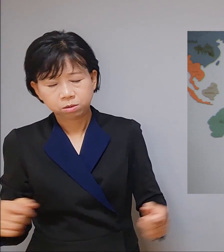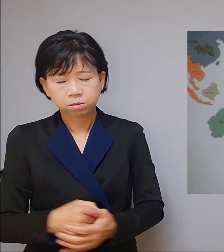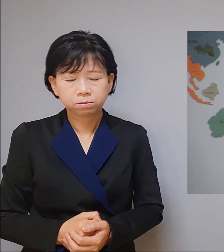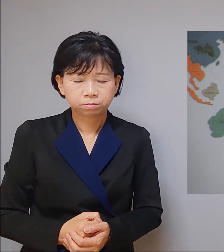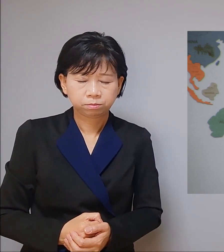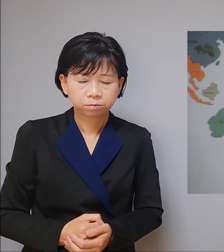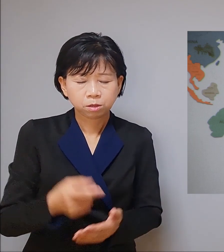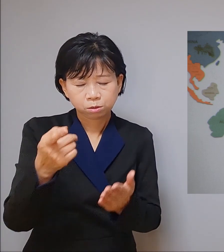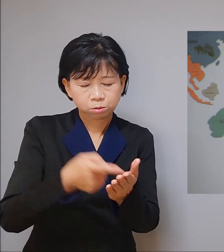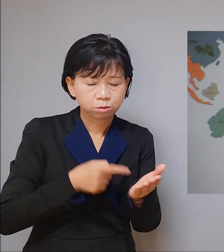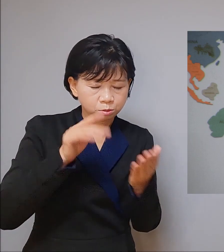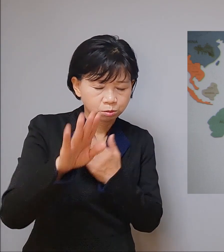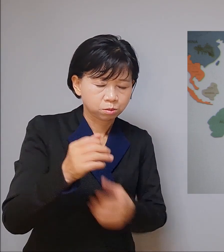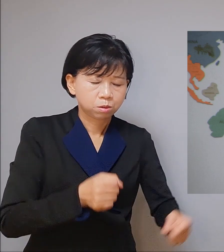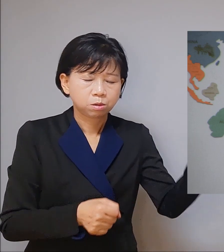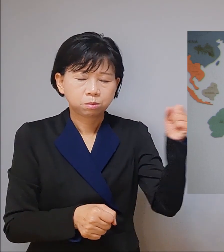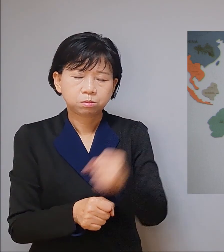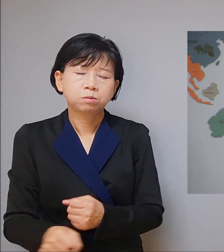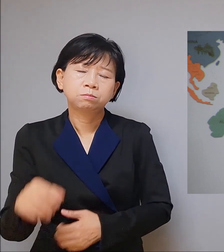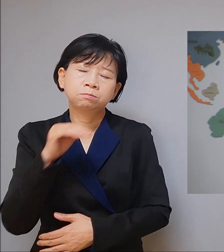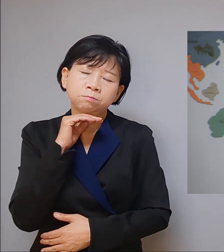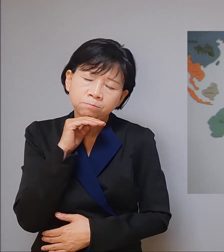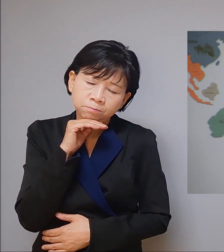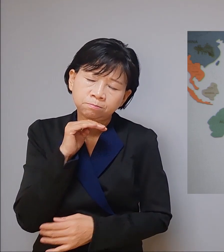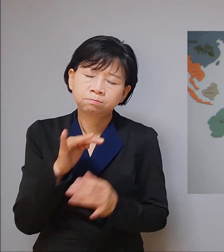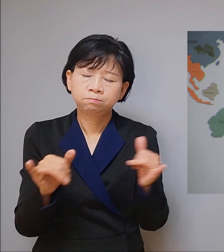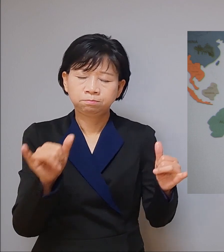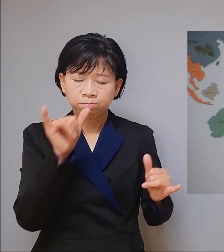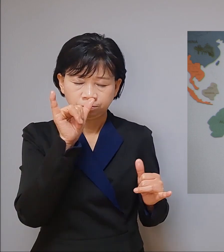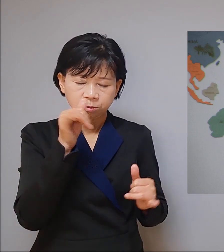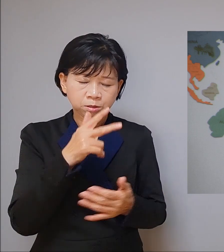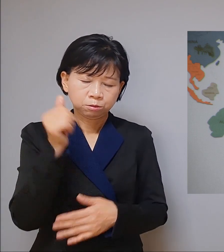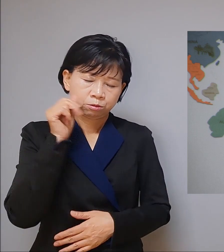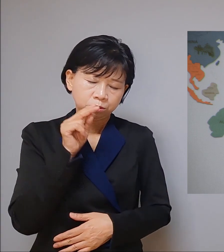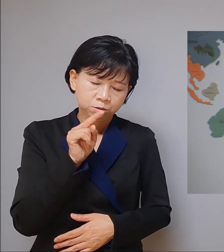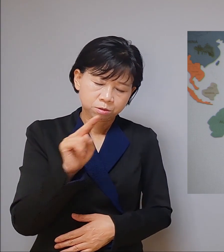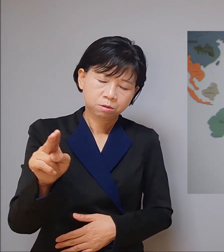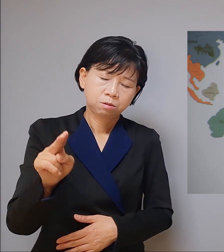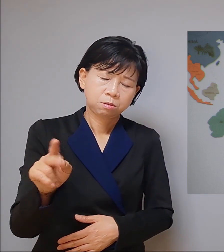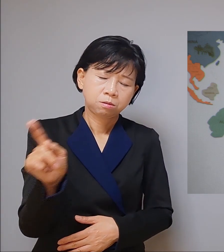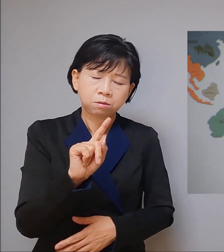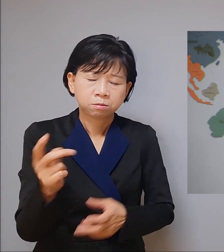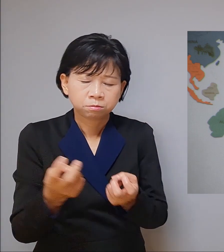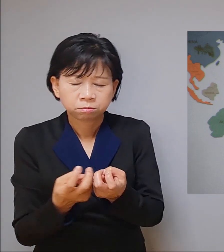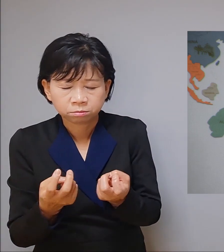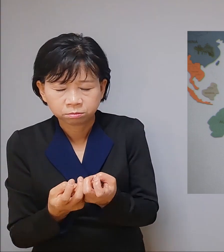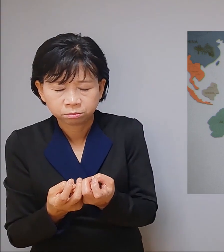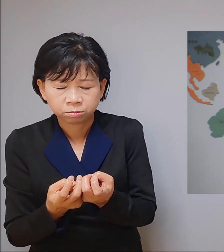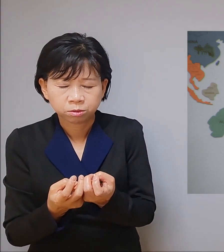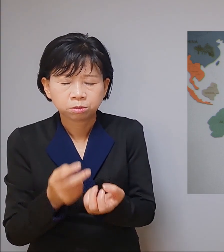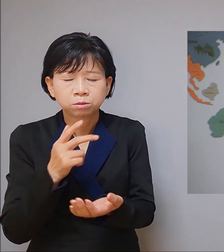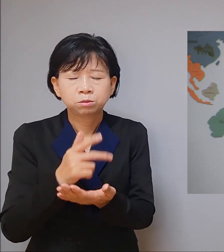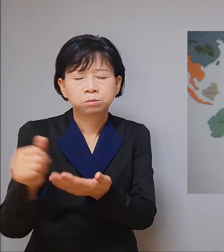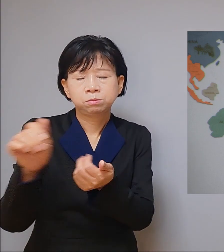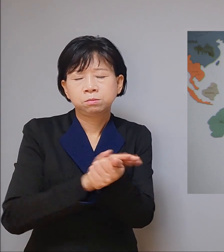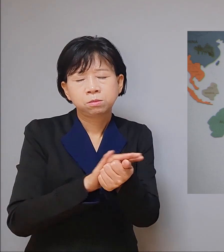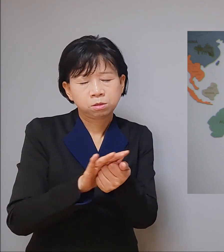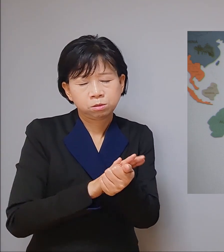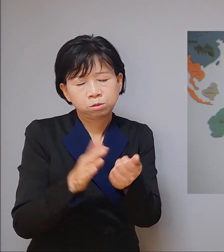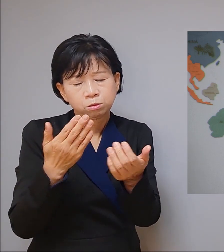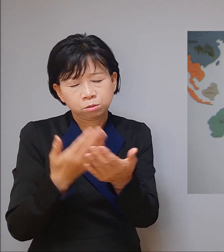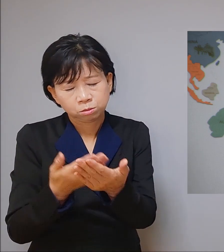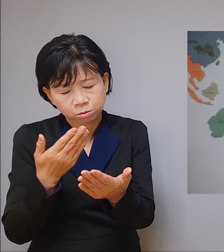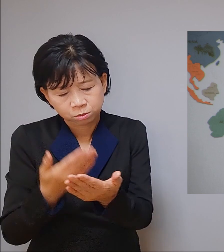있습니다. 수술 이후에 회복되기를 기다리시는 분들이 계십니다. 주여 어찌하오리까. 주님께서 어루만져